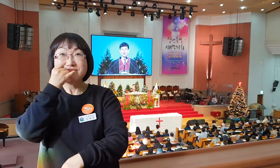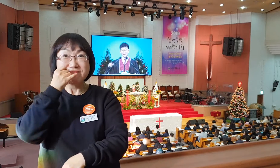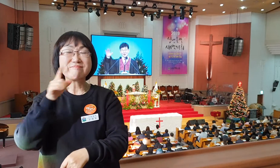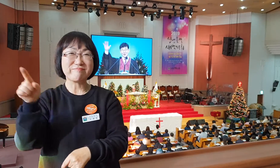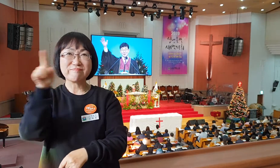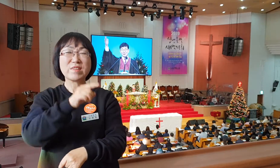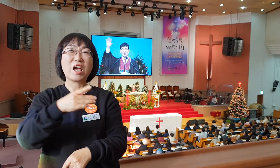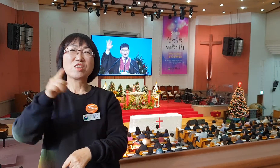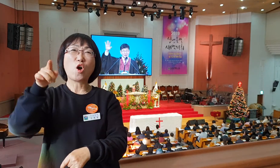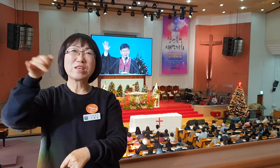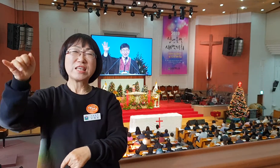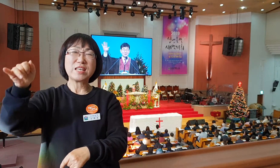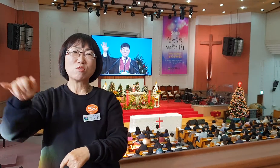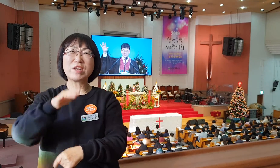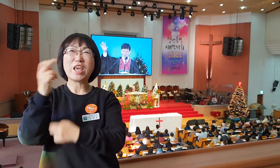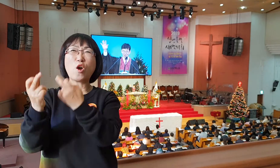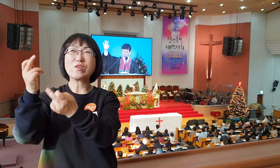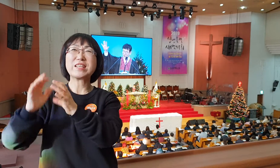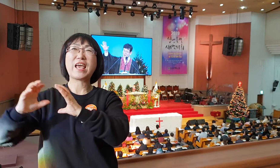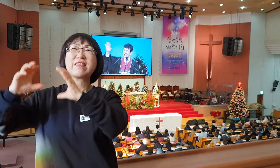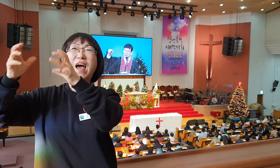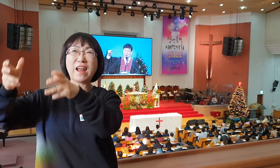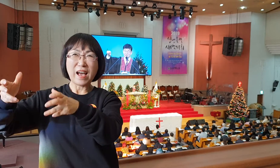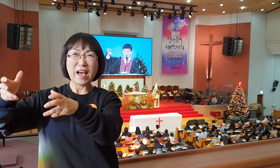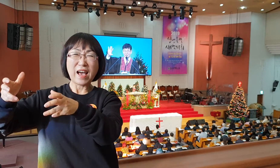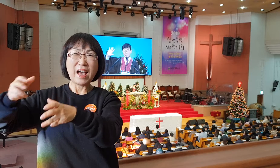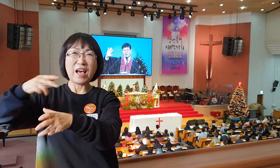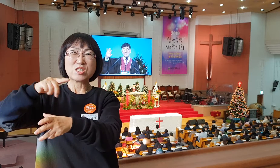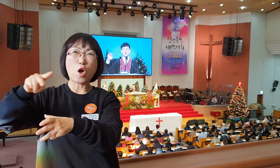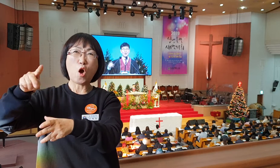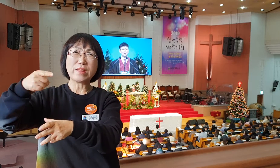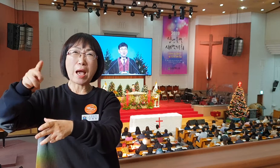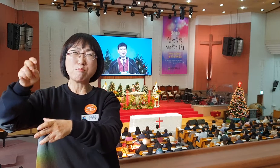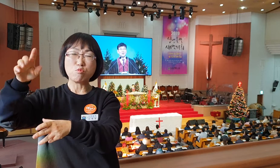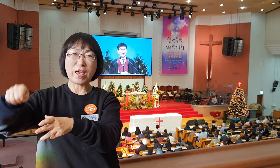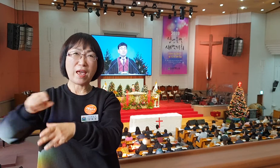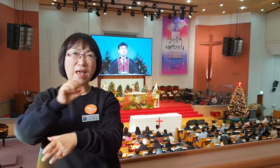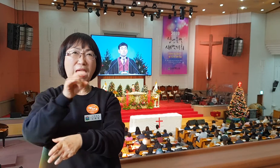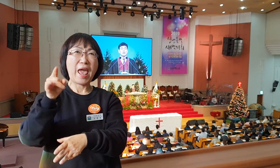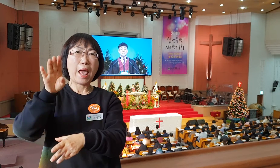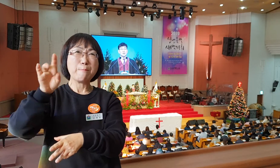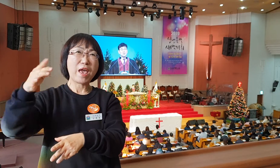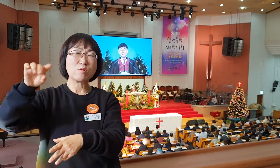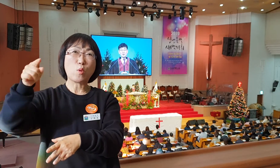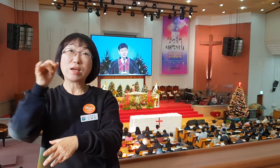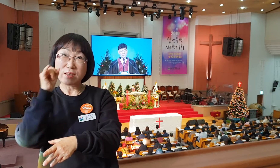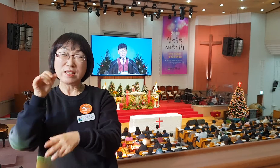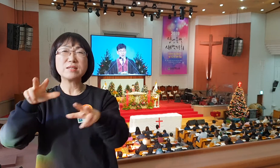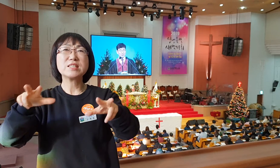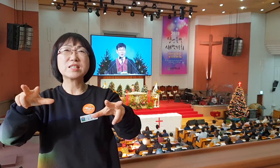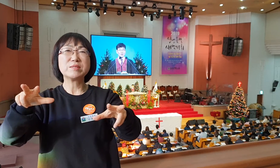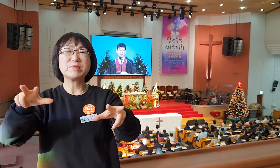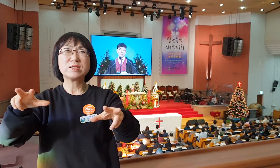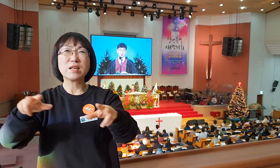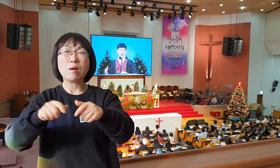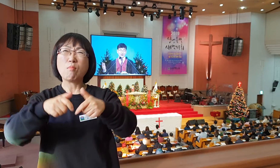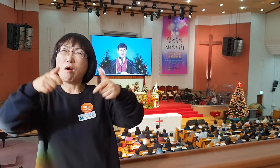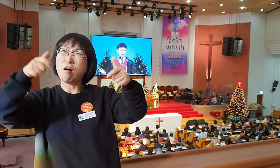텐데요. 터키 우리 형제나라라고 그러죠. 터키의 서남부에 보면 에베소라는 곳이 있는데 지금은 그렇게